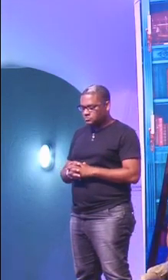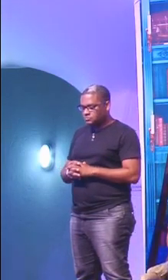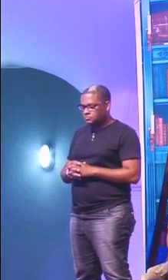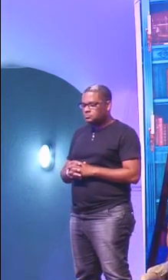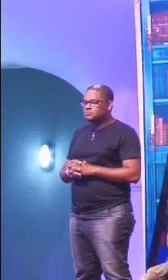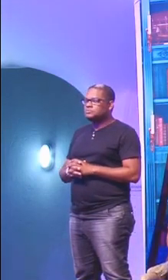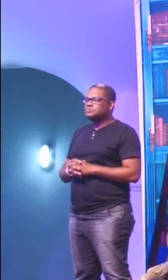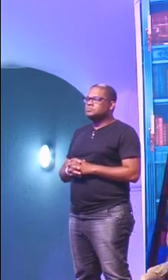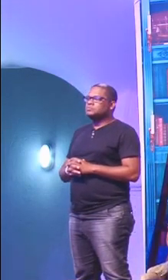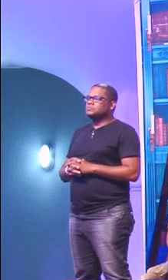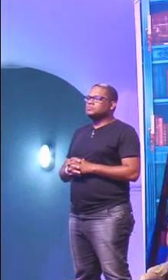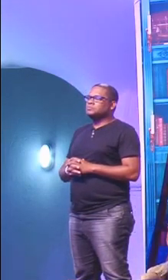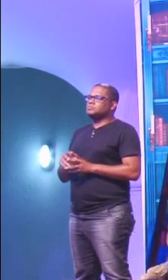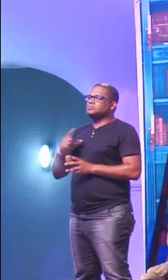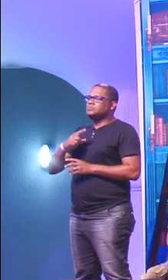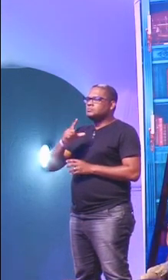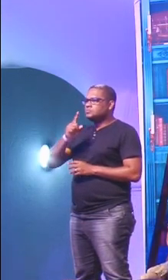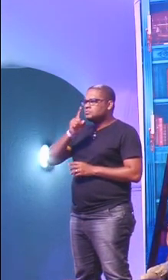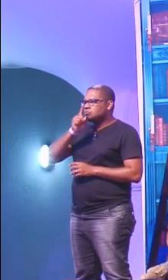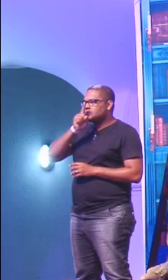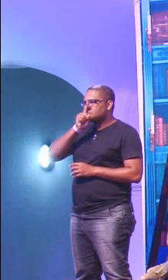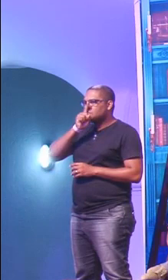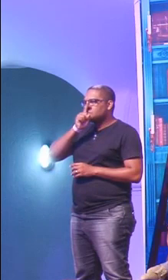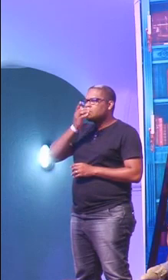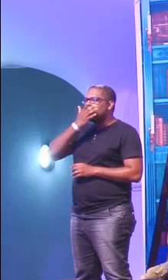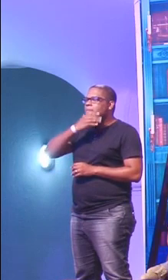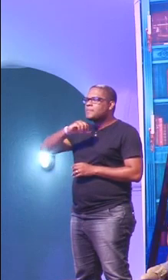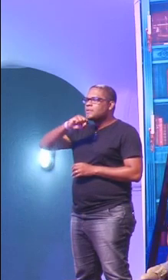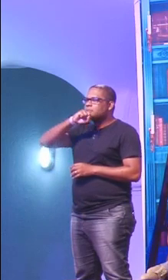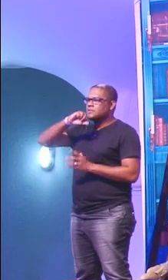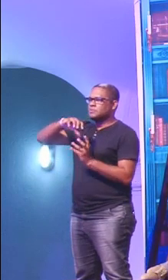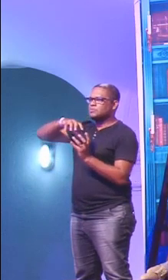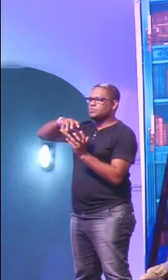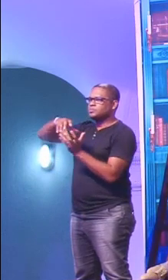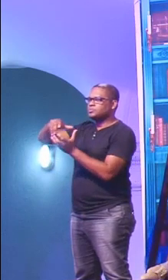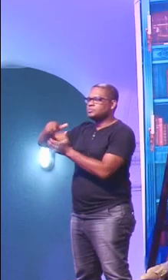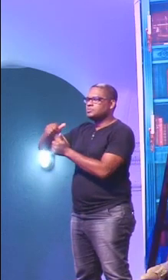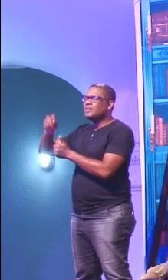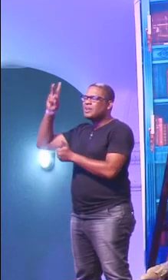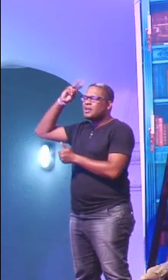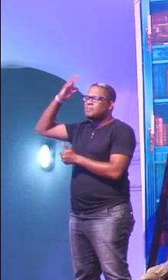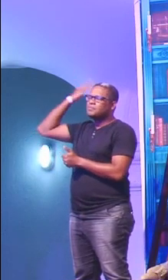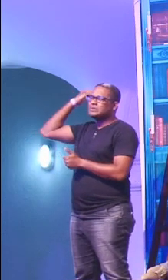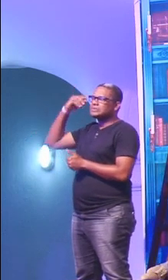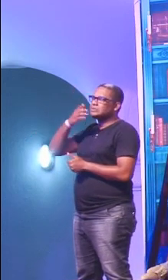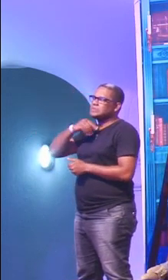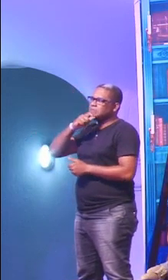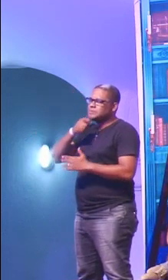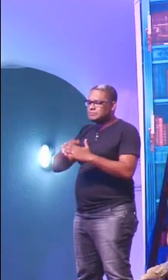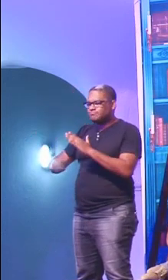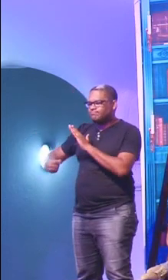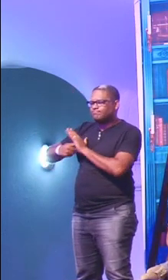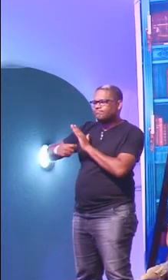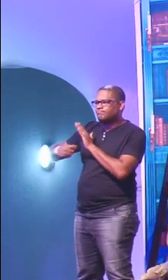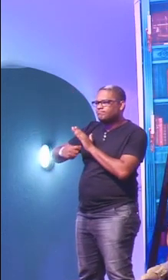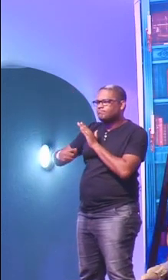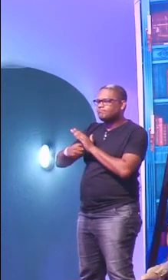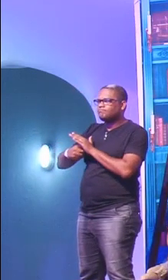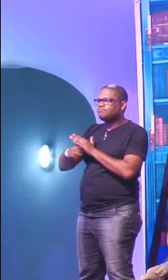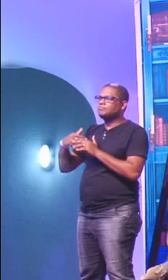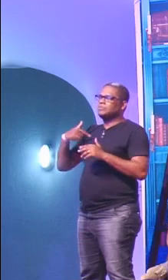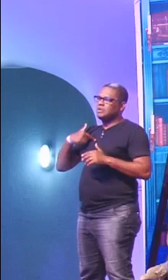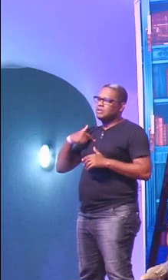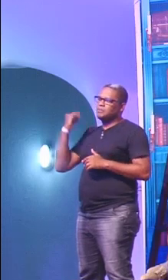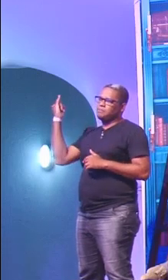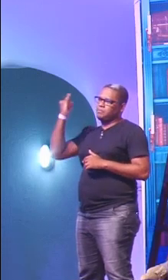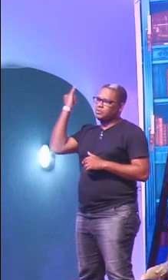O silêncio do pai no mundo me faz lembrar o quanto ele insistia comigo, Adib e Rafik, sobre a importância